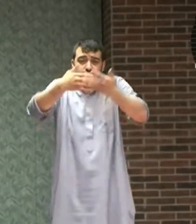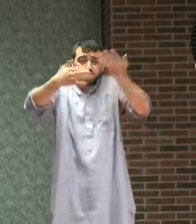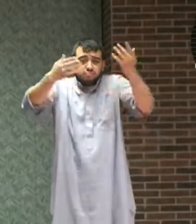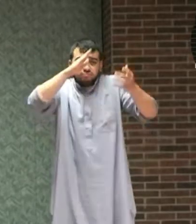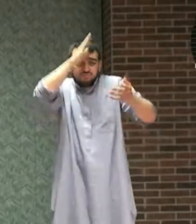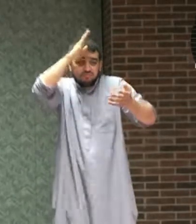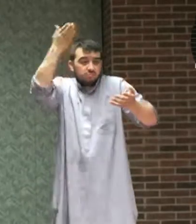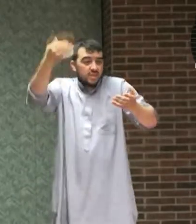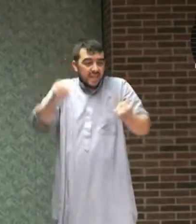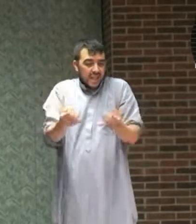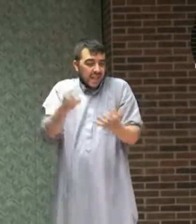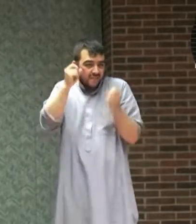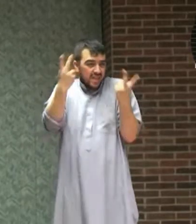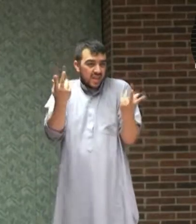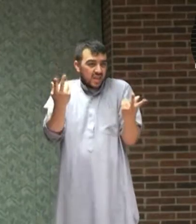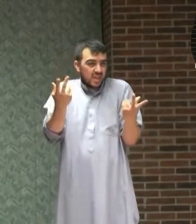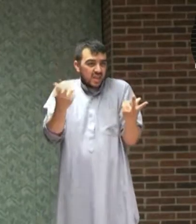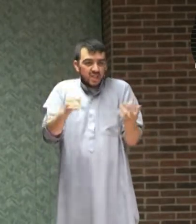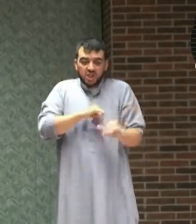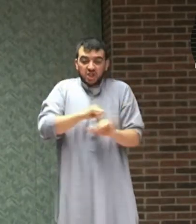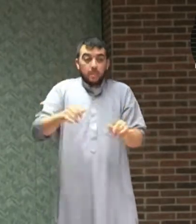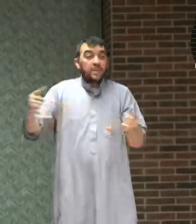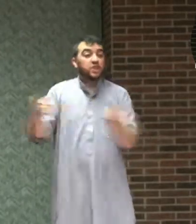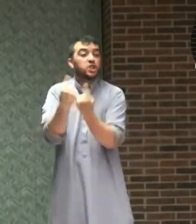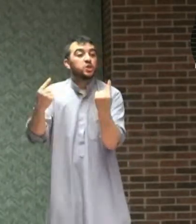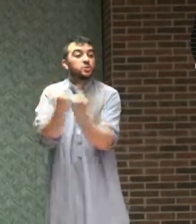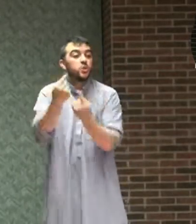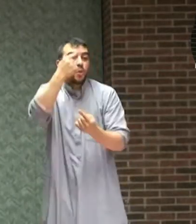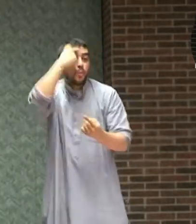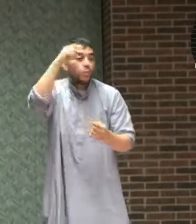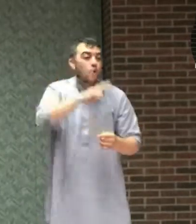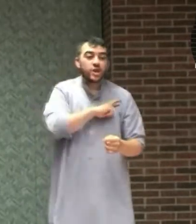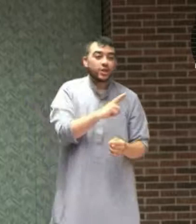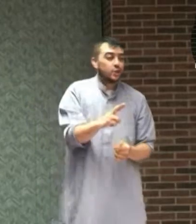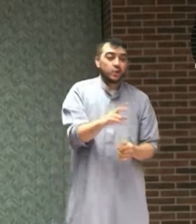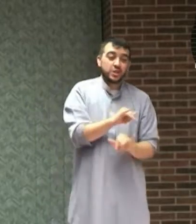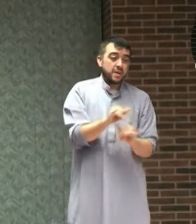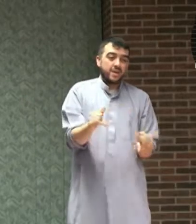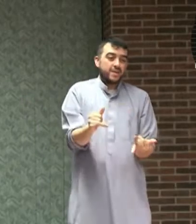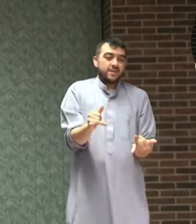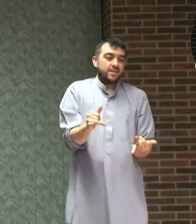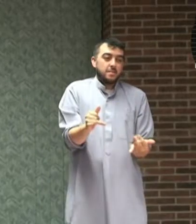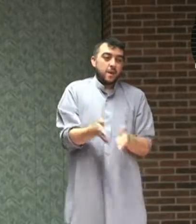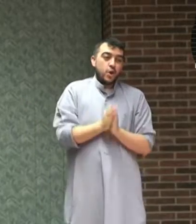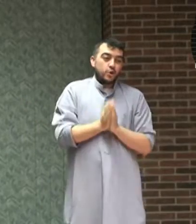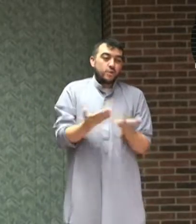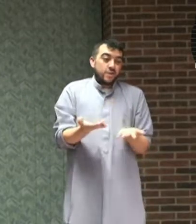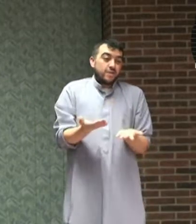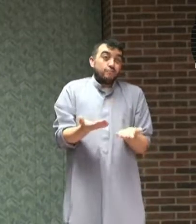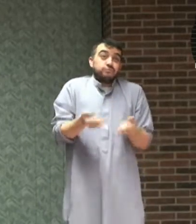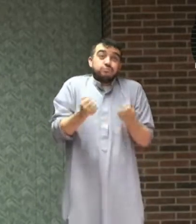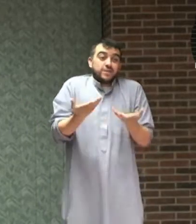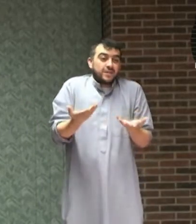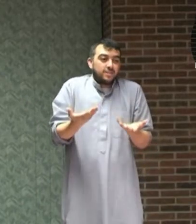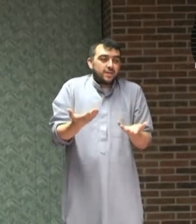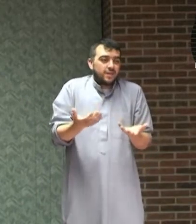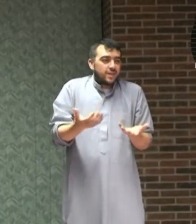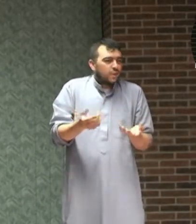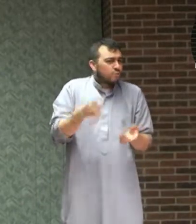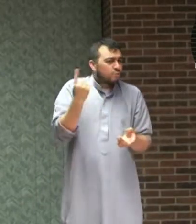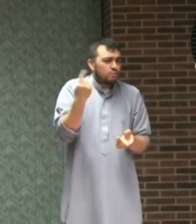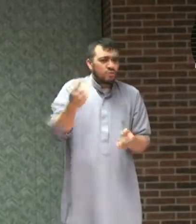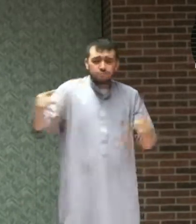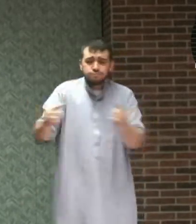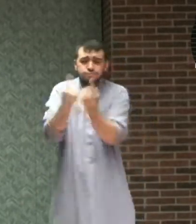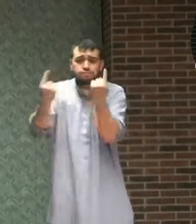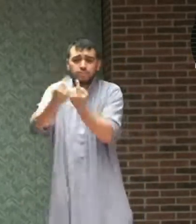Sharia comme étant plus ou moins futile. Pas un conflit dini. C'est pas parce que, pour des raisons, islamiques, telles que, par exemple,